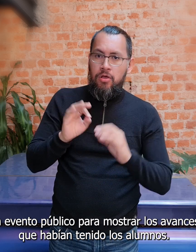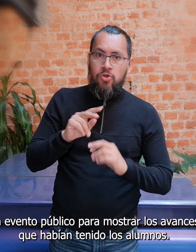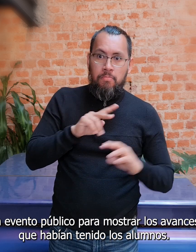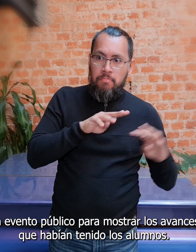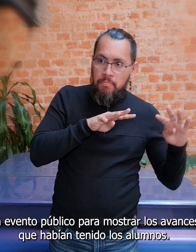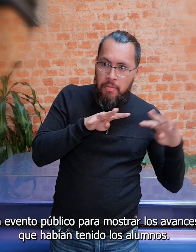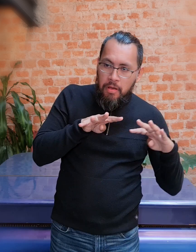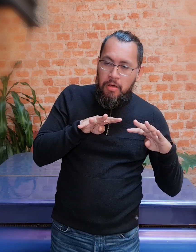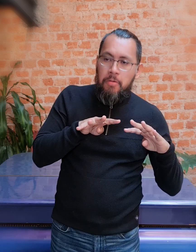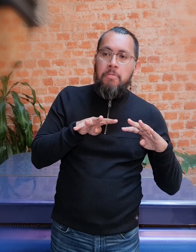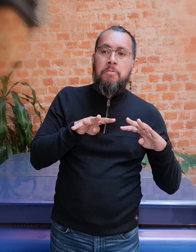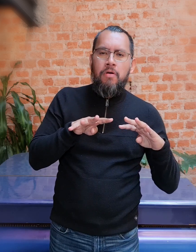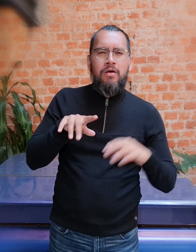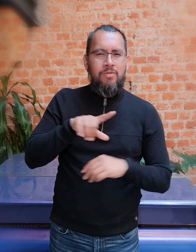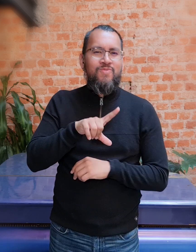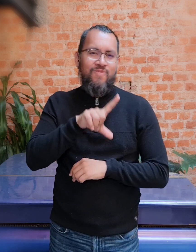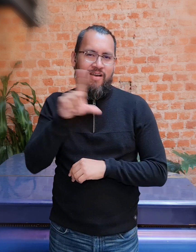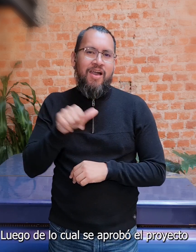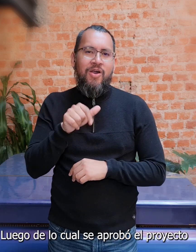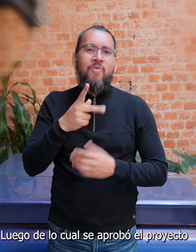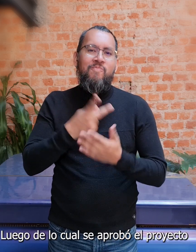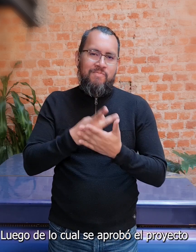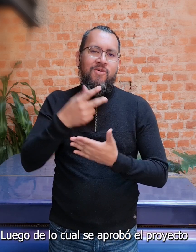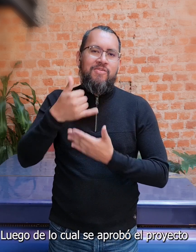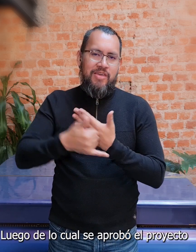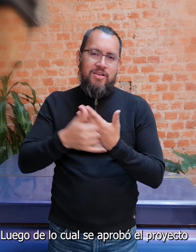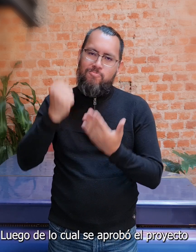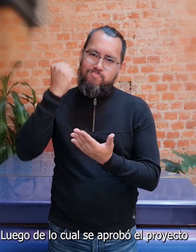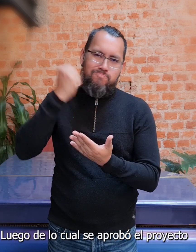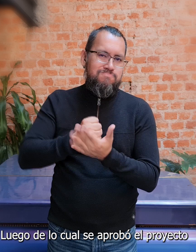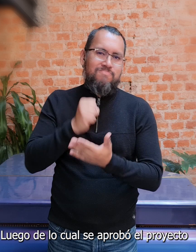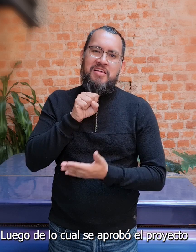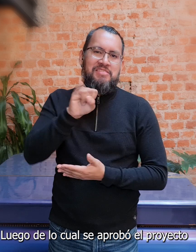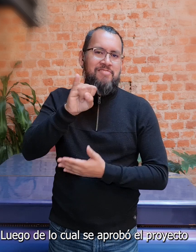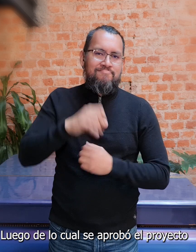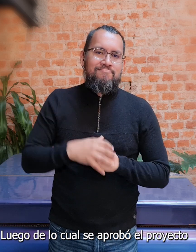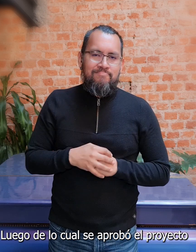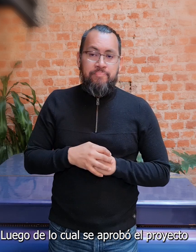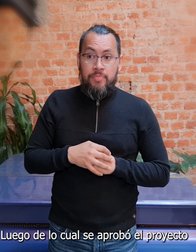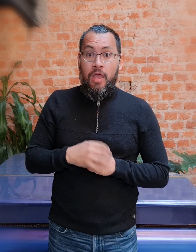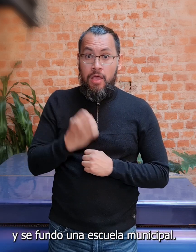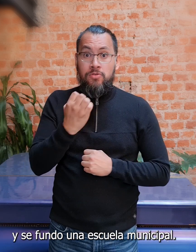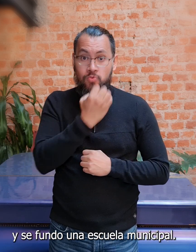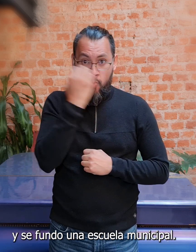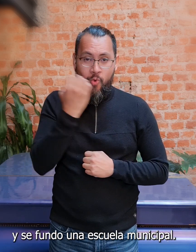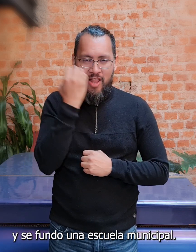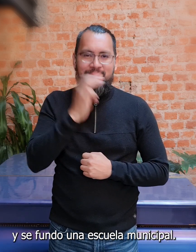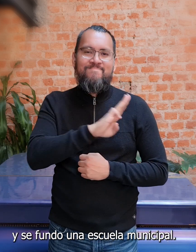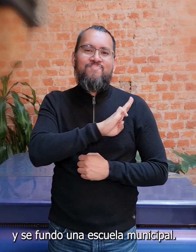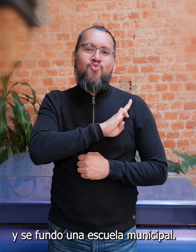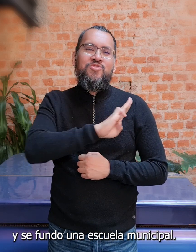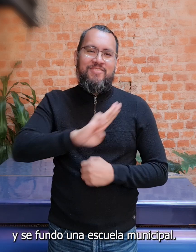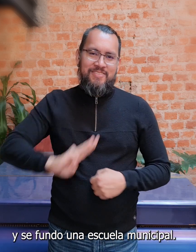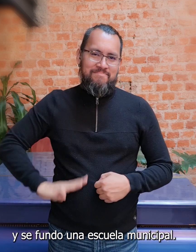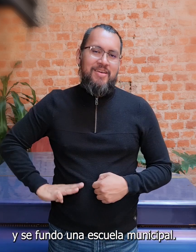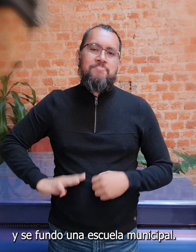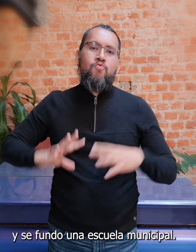los alumnos. Luego de lo cual, se aprobó el proyecto y se fundó una escuela municipal.